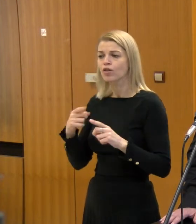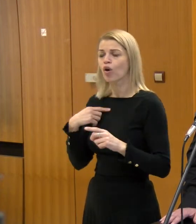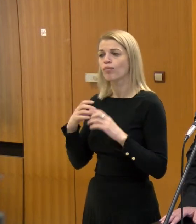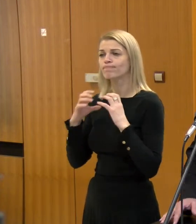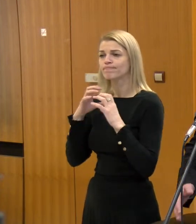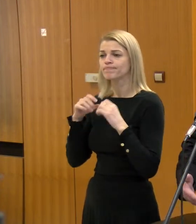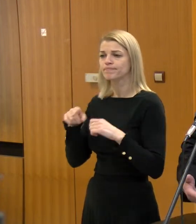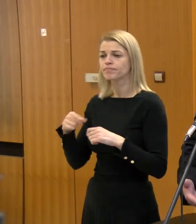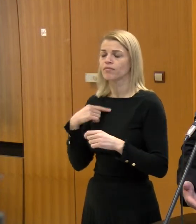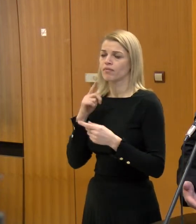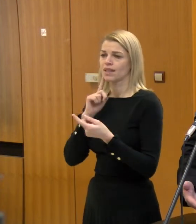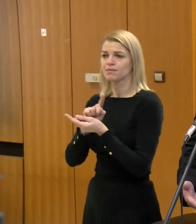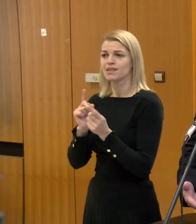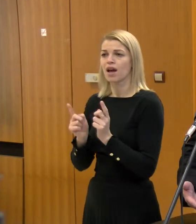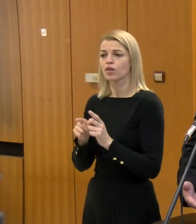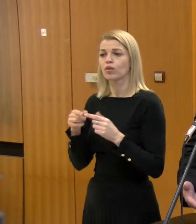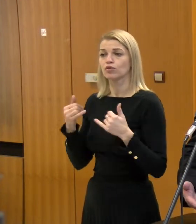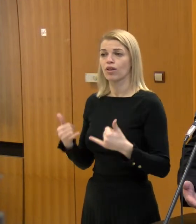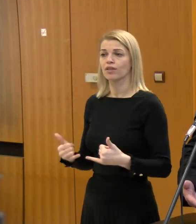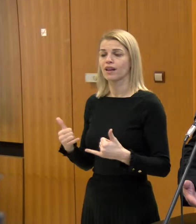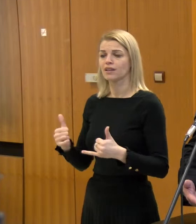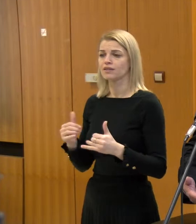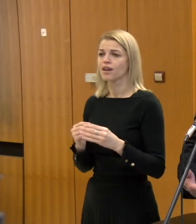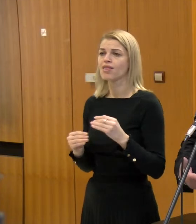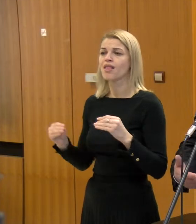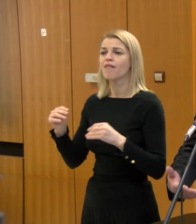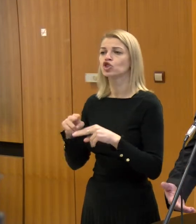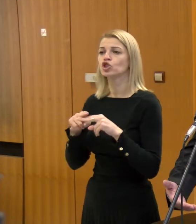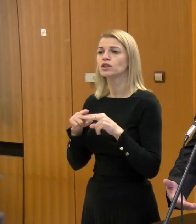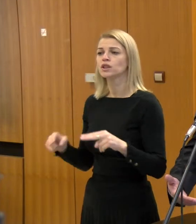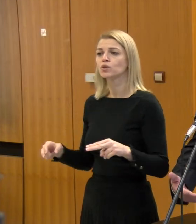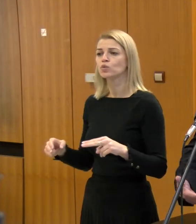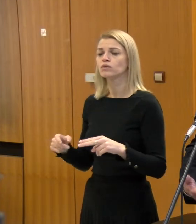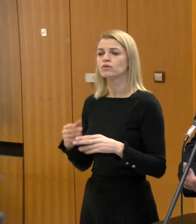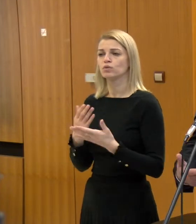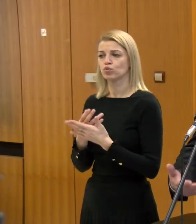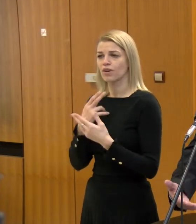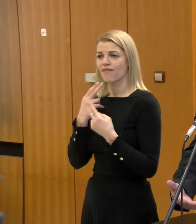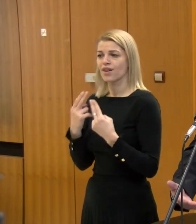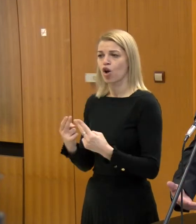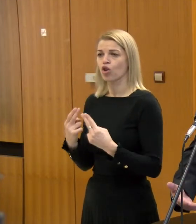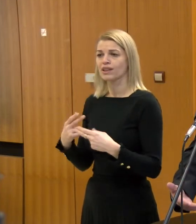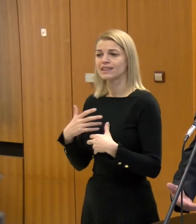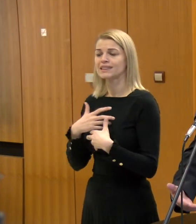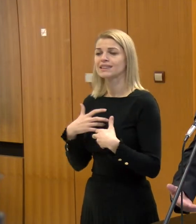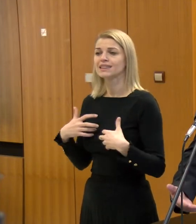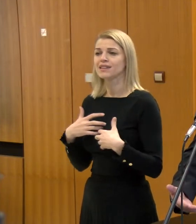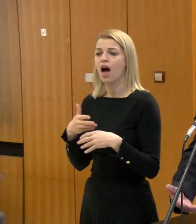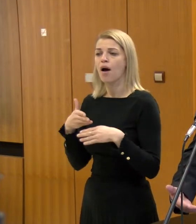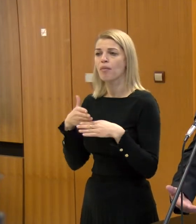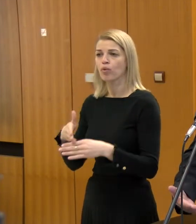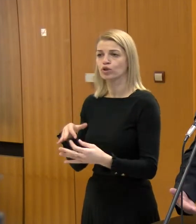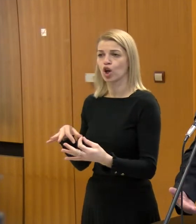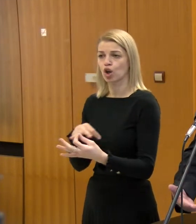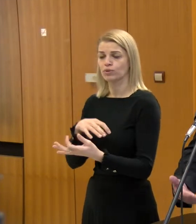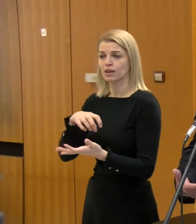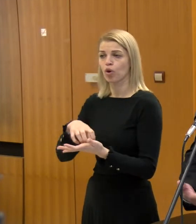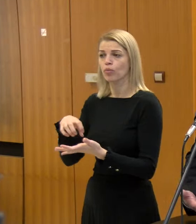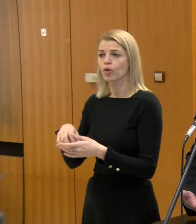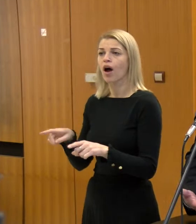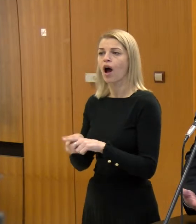sme sa v tom, že teraz je najvyšším súdom vyhodnotená snaha pomôcť tým romským komunitám